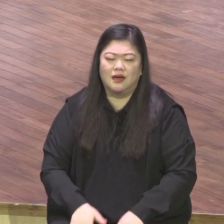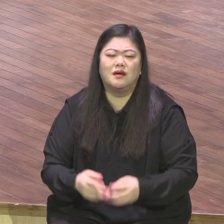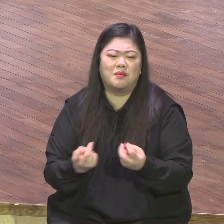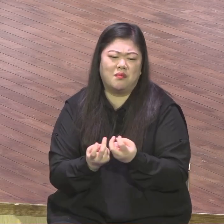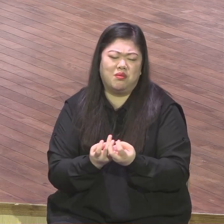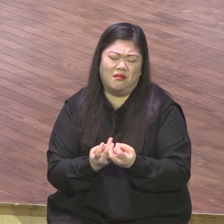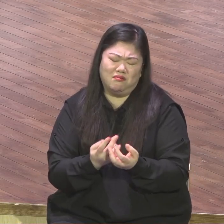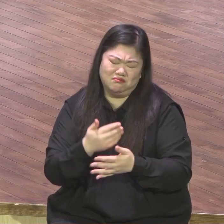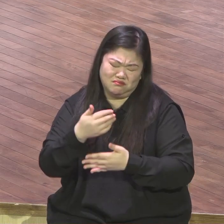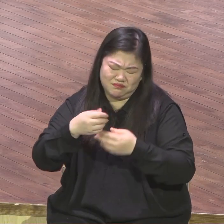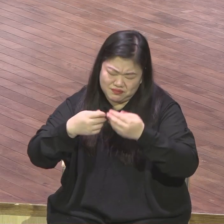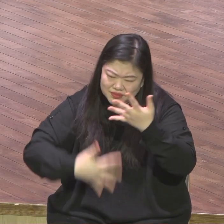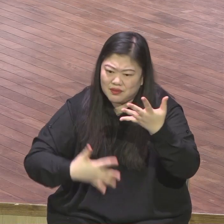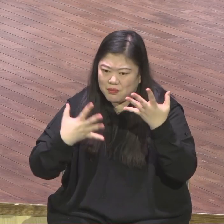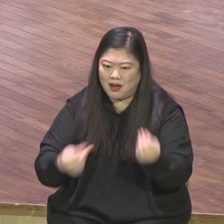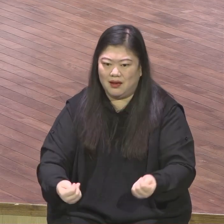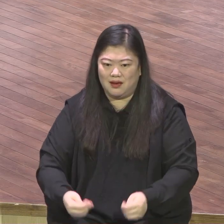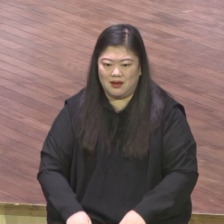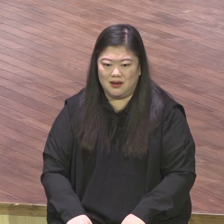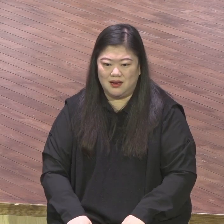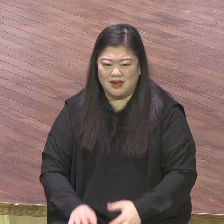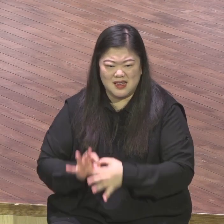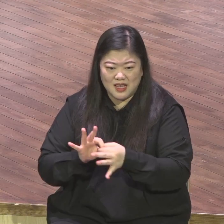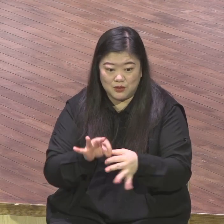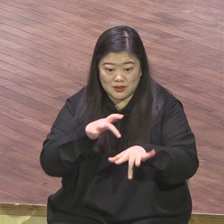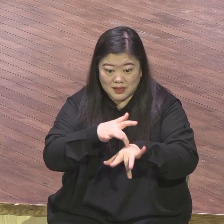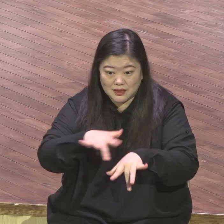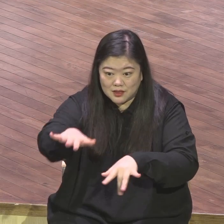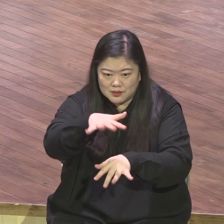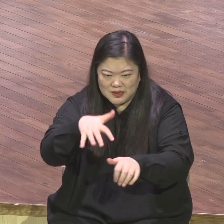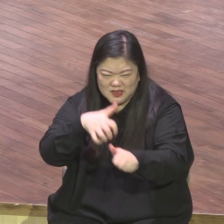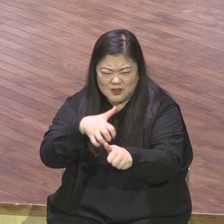끊임없이 지금 사단은 끊임없이 우리를 공격합니다.